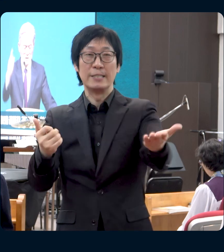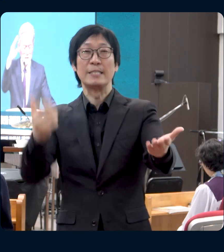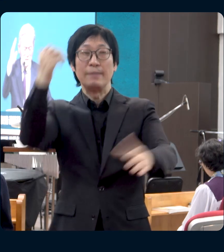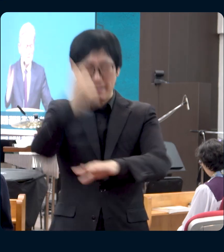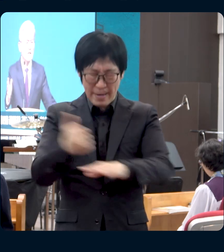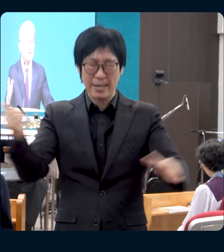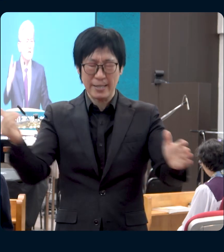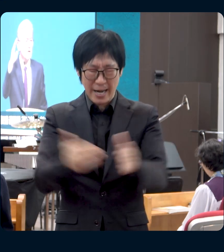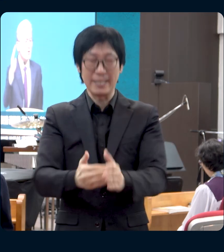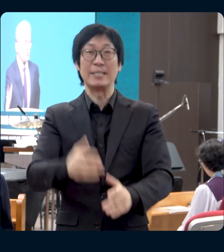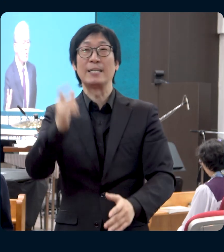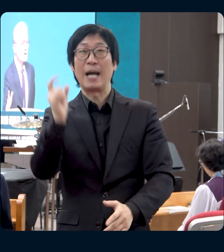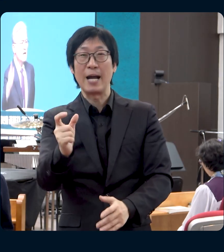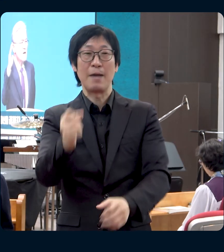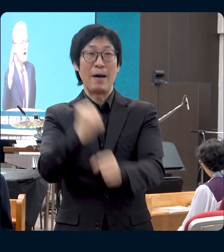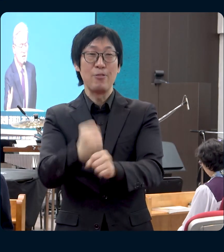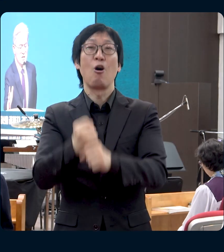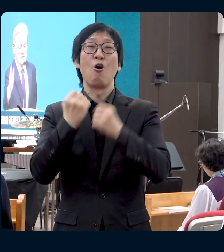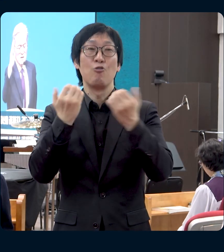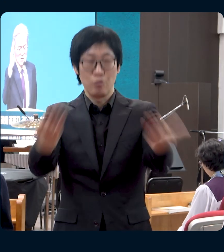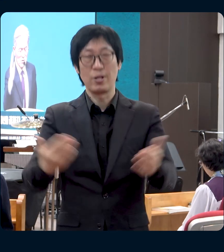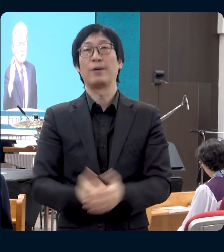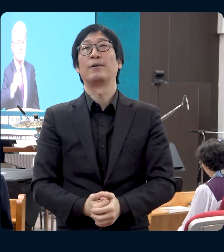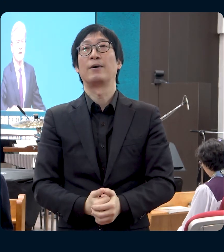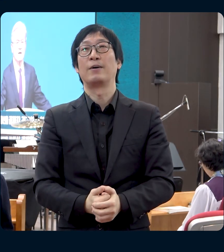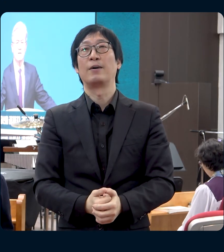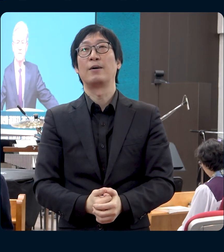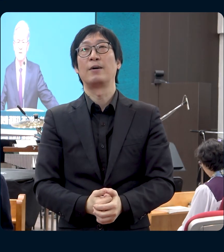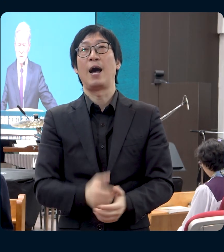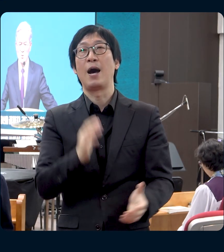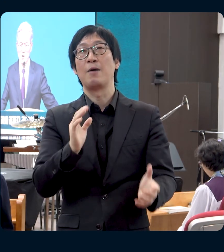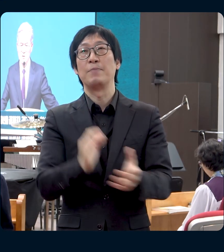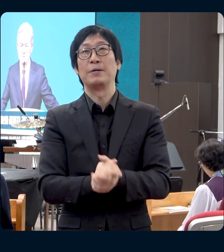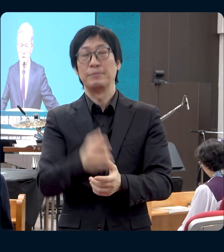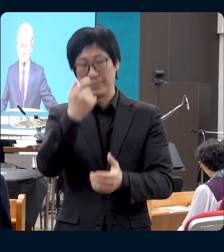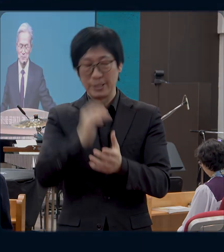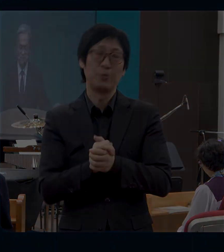당신을 끝까지 견고하게 하실 것입니다. 기도하겠습니다.